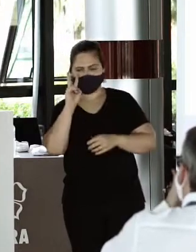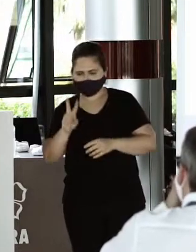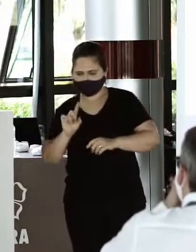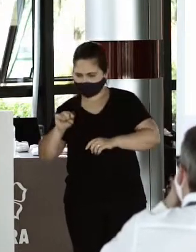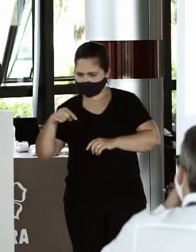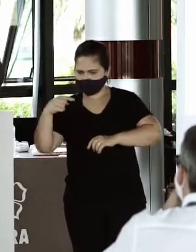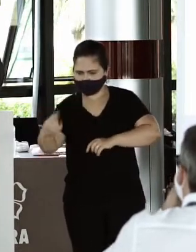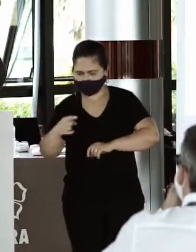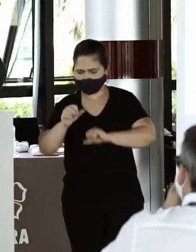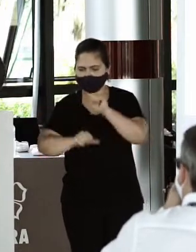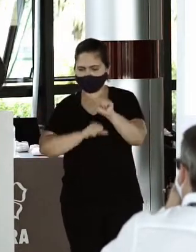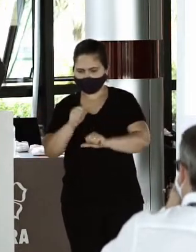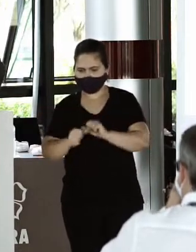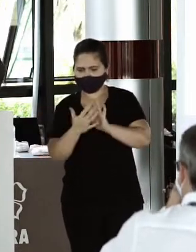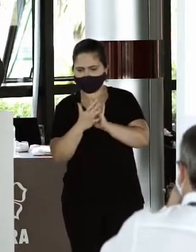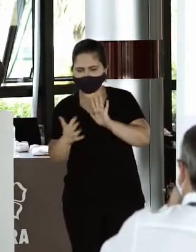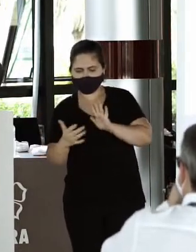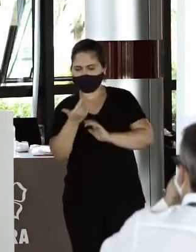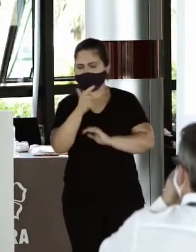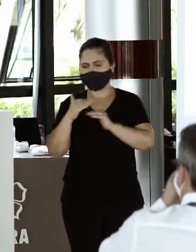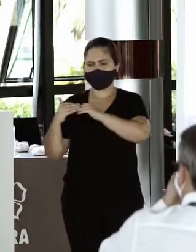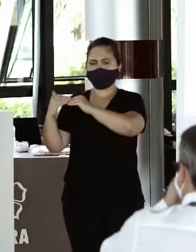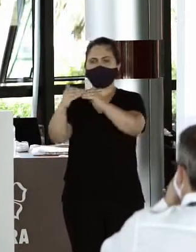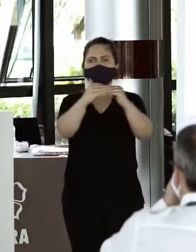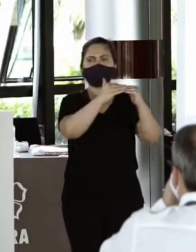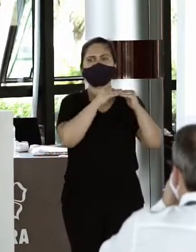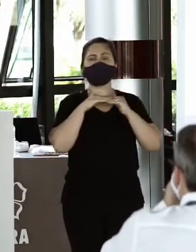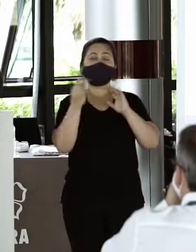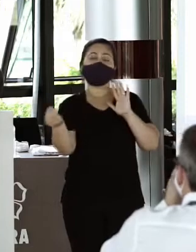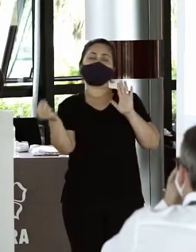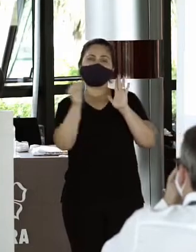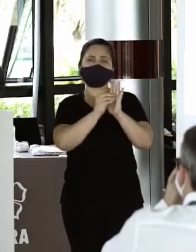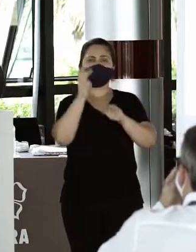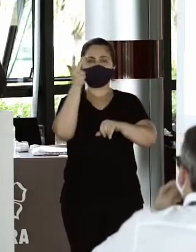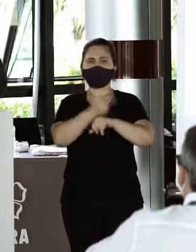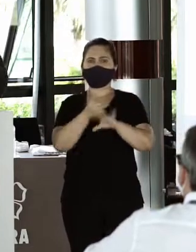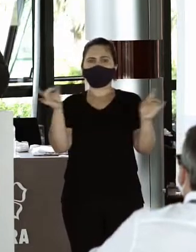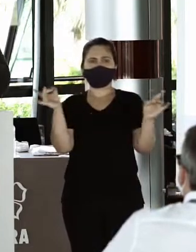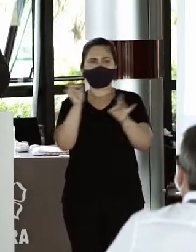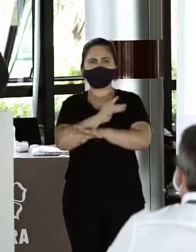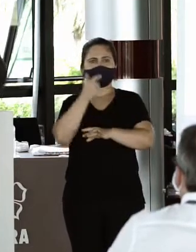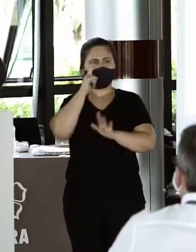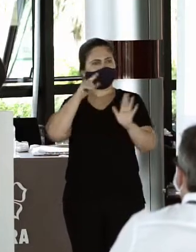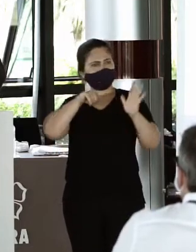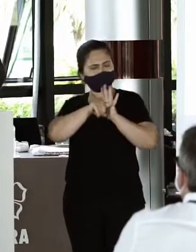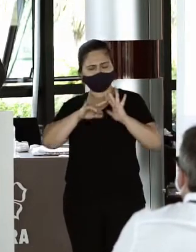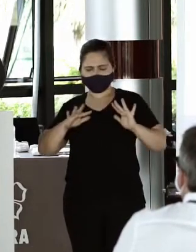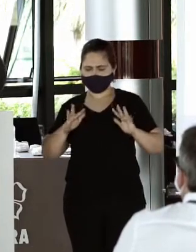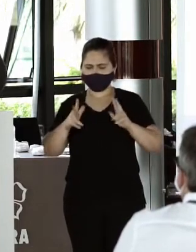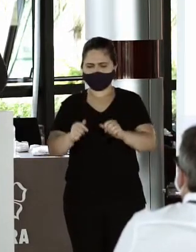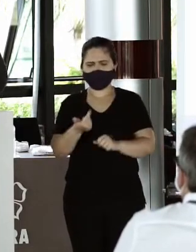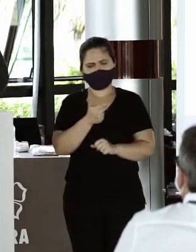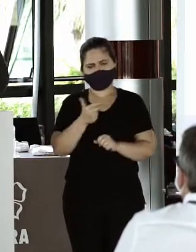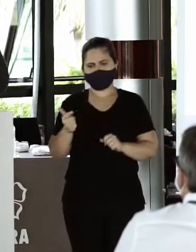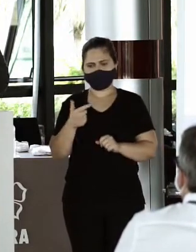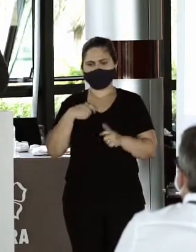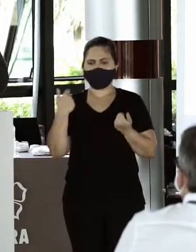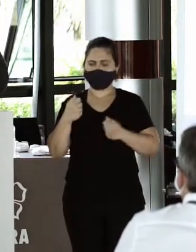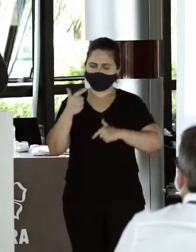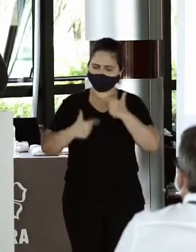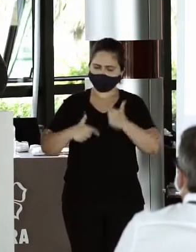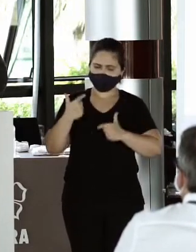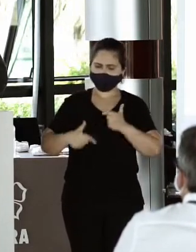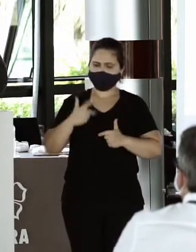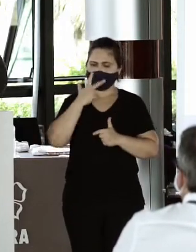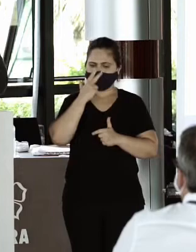eu tenho que alterar a emissividade. Não existe um padrão que eu vou deixar na câmera para que eu analise tudo. Não, eu tenho que trabalhar de